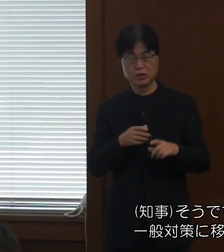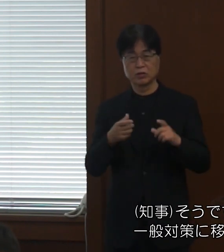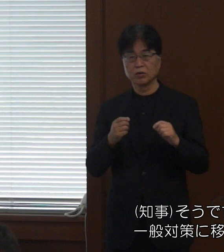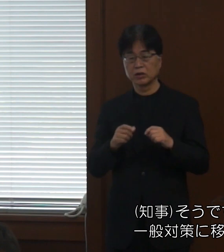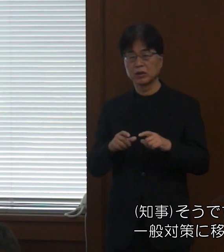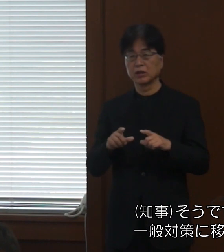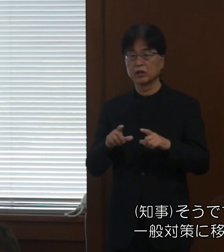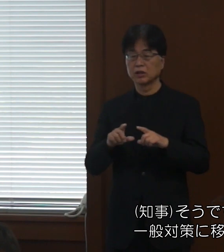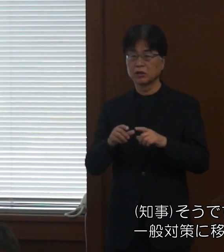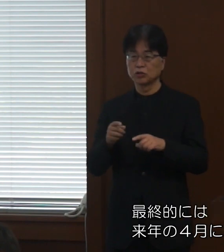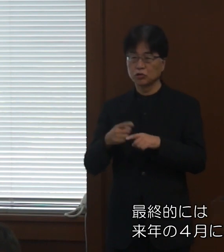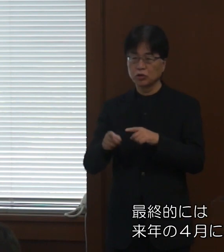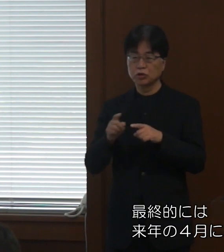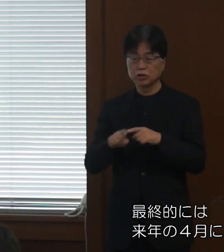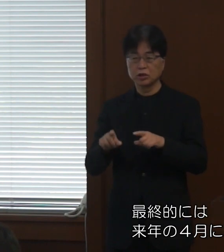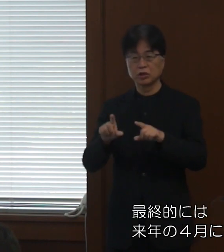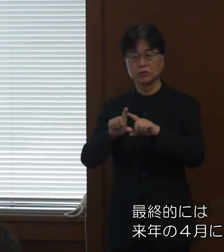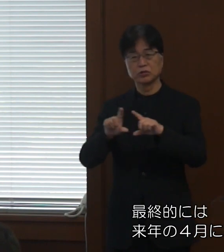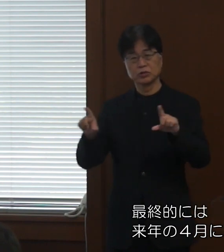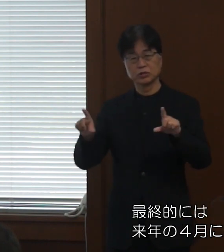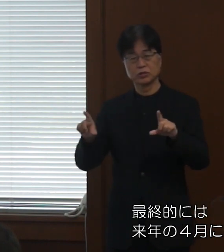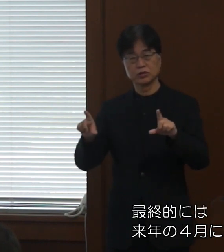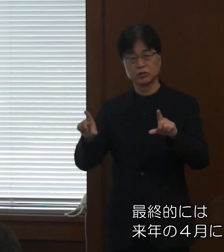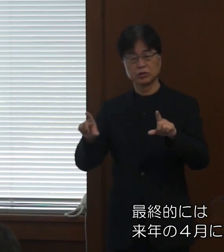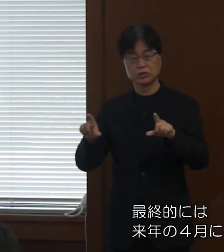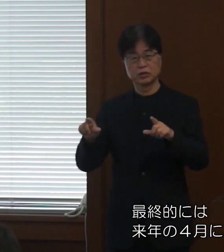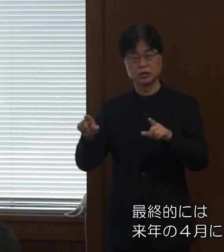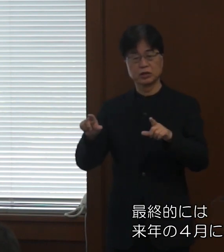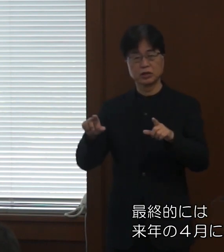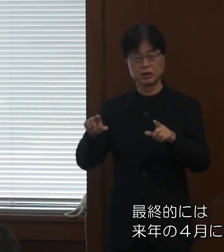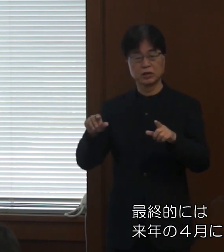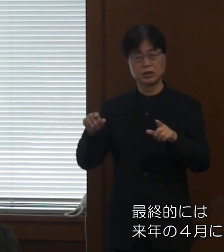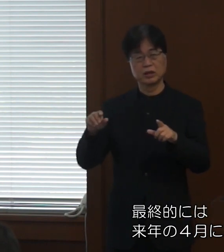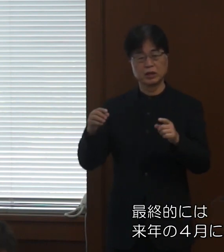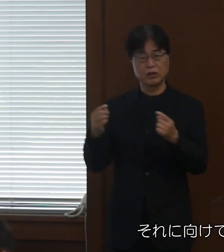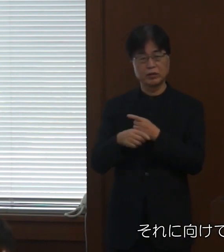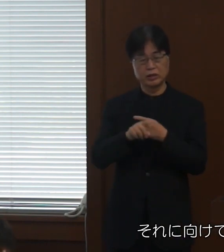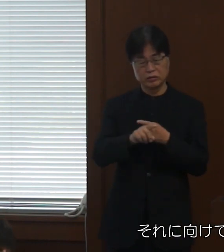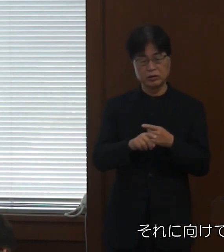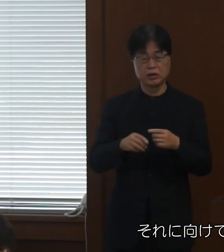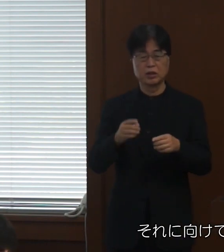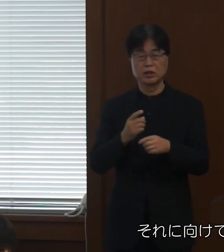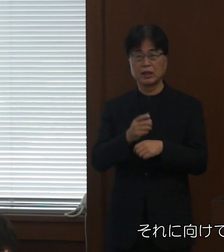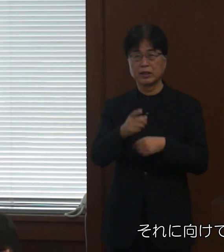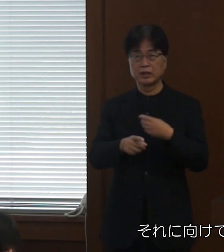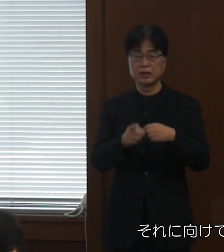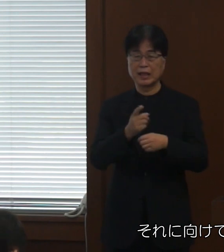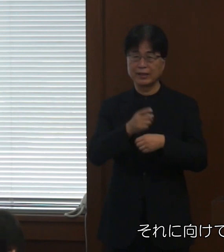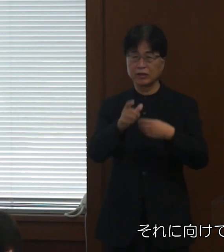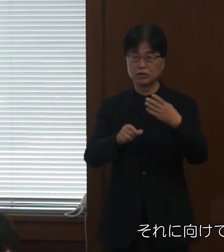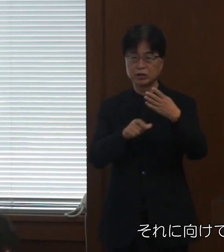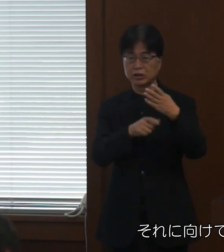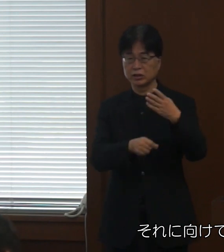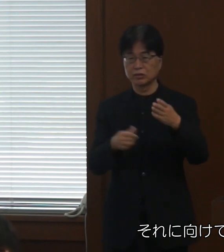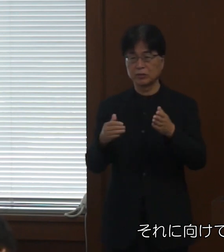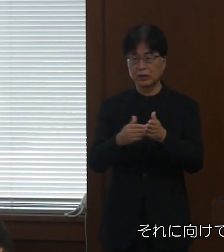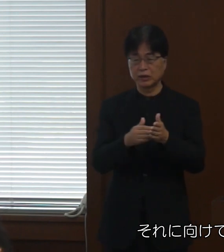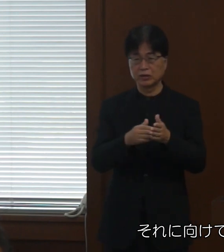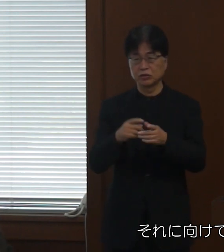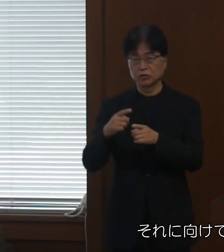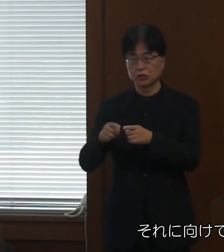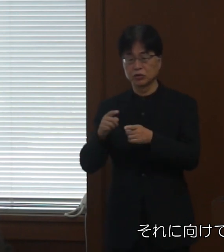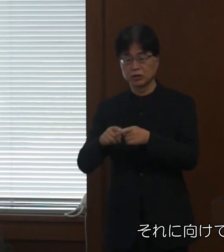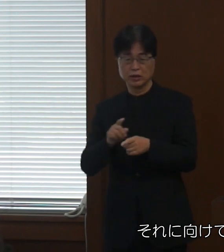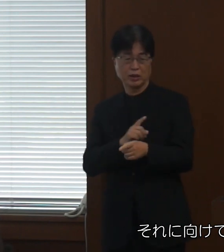に移行していくということ最終的には来年の4月になろうかと思いますけれどもそれに向けて徐々にその